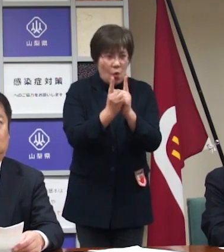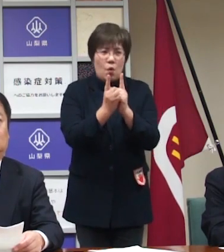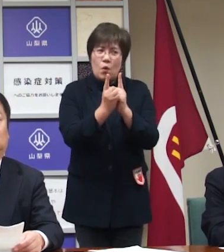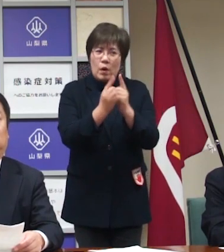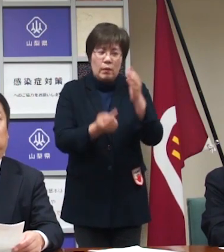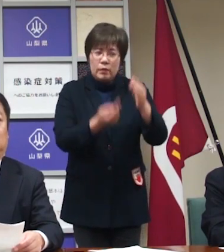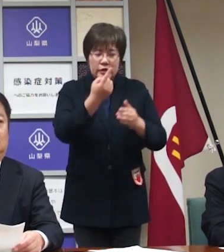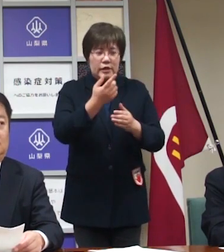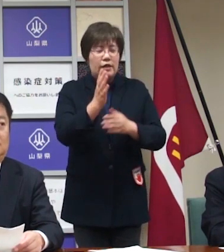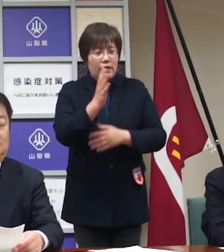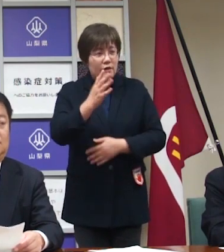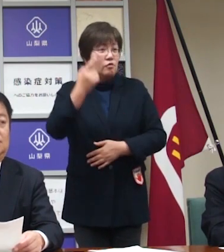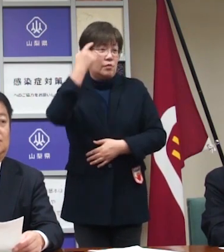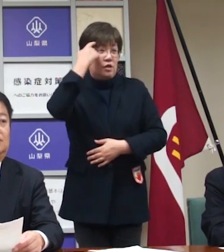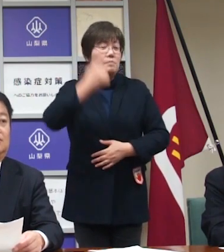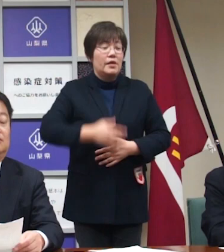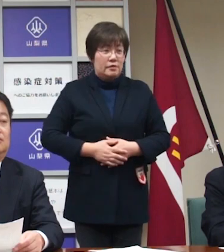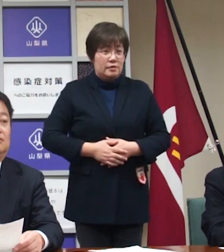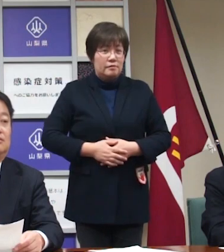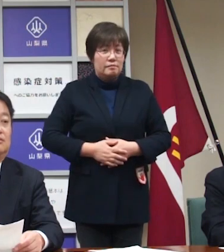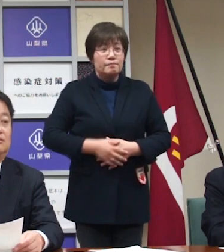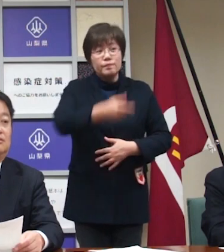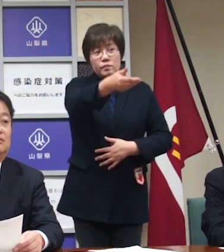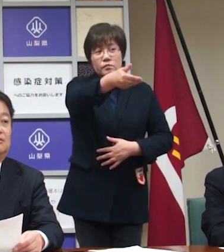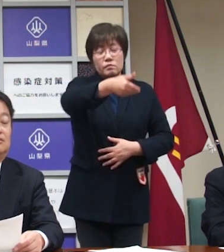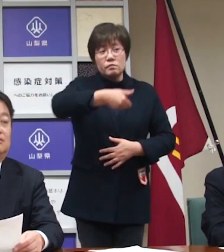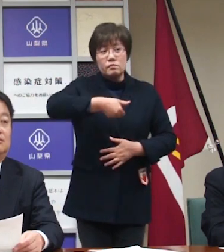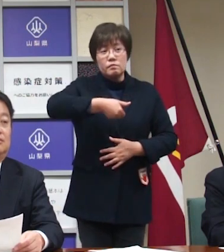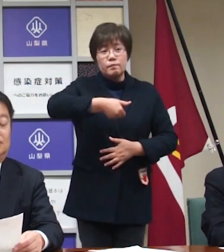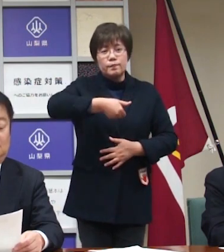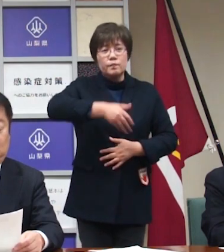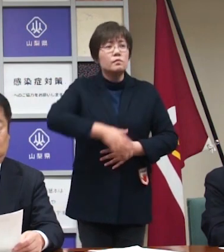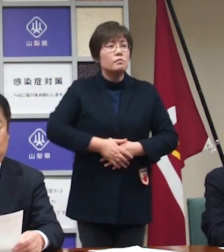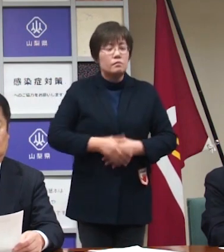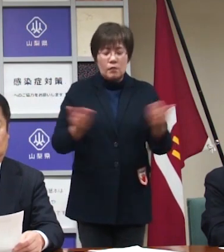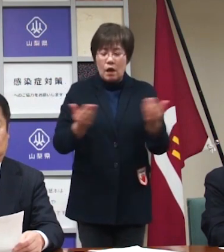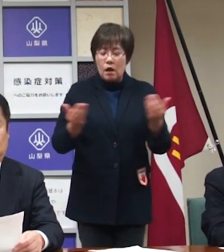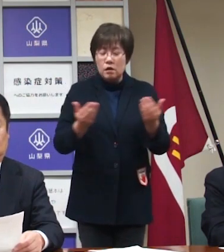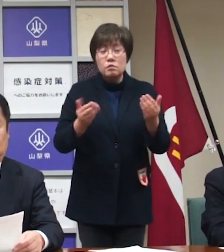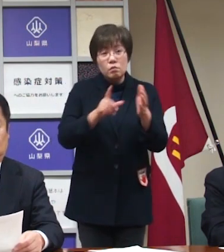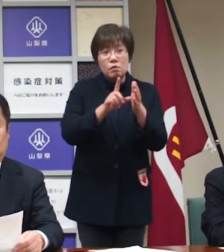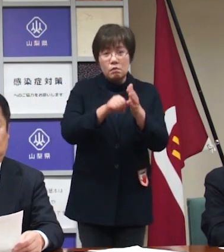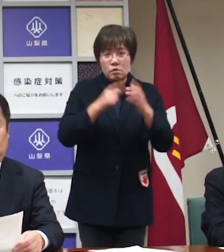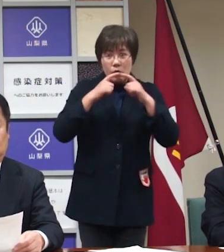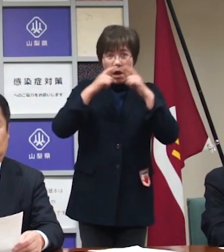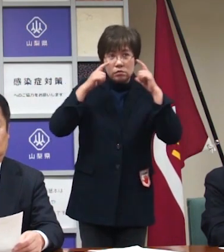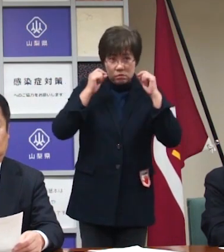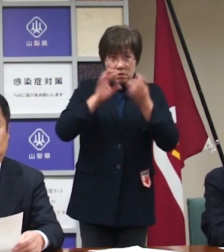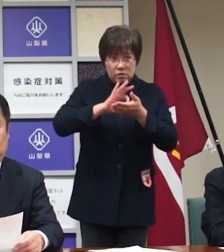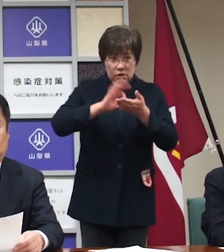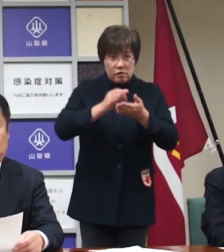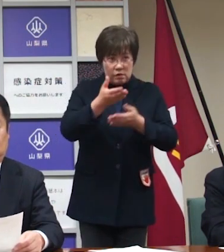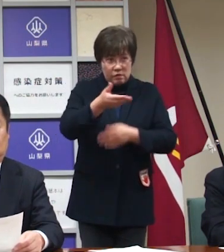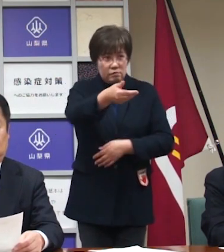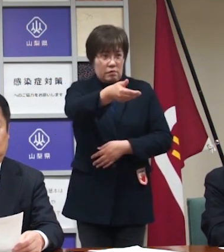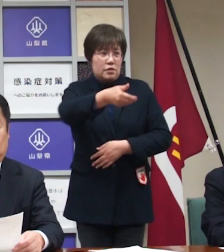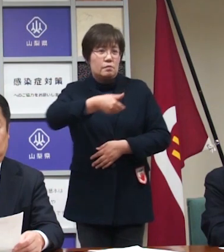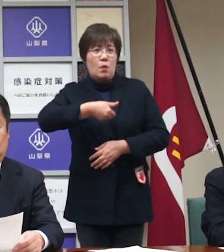ません。 あと、すみません、まあ、勤務時もマスクをされたりはされていたんでしょう